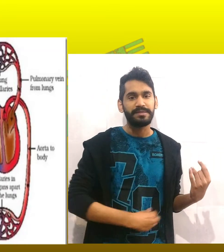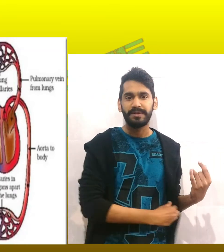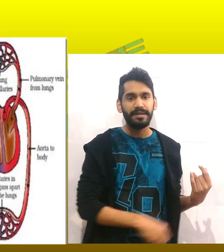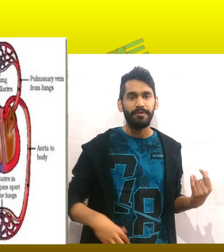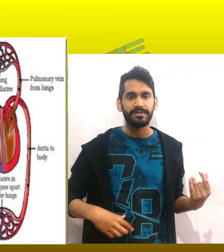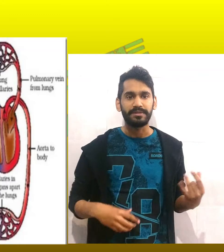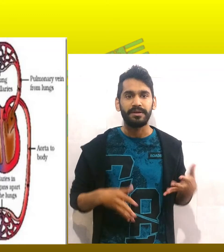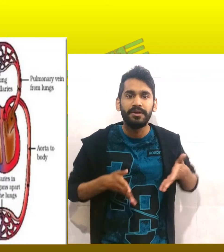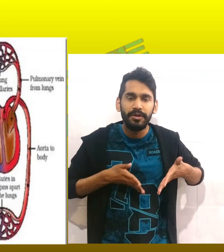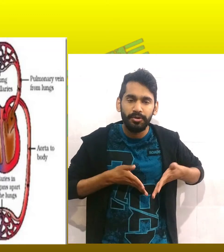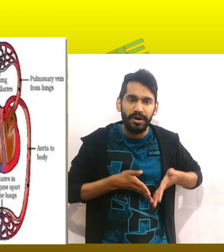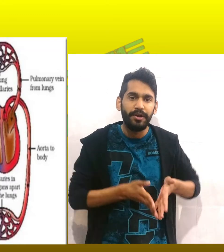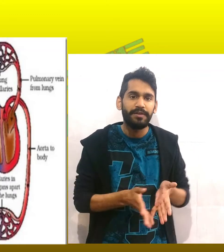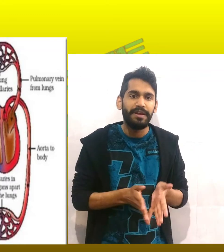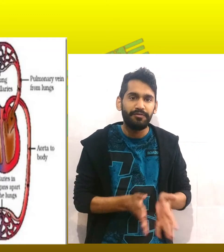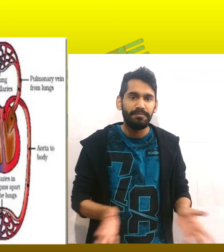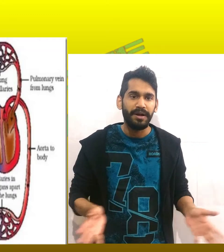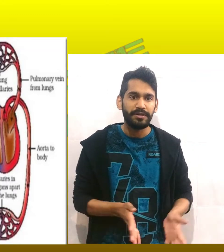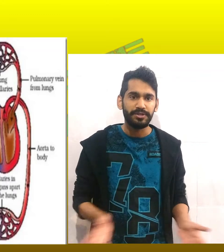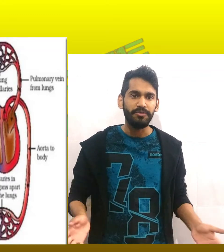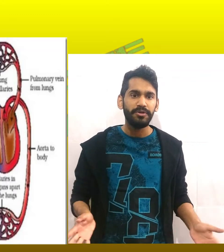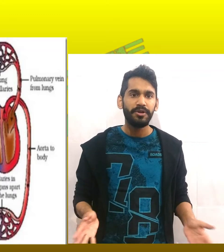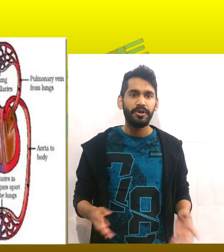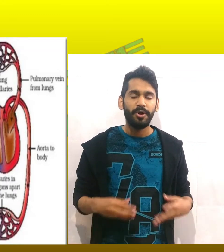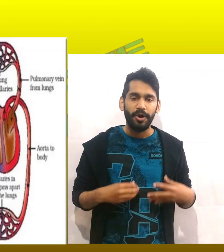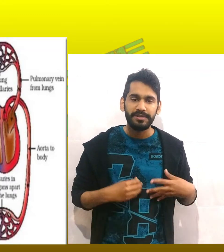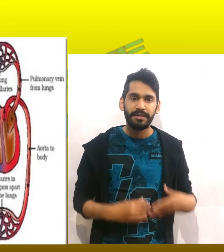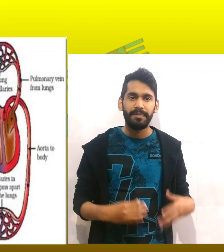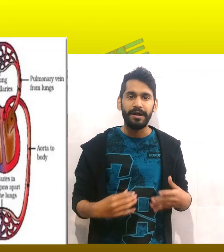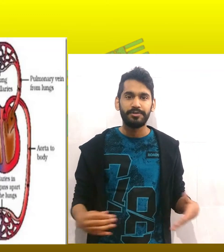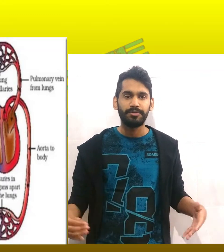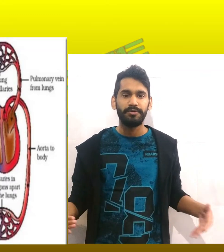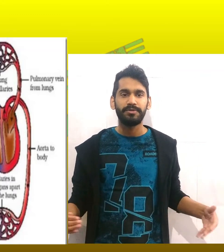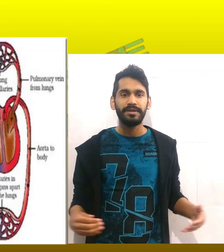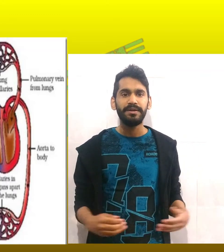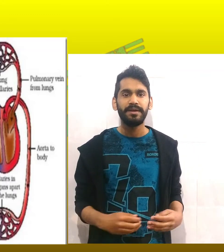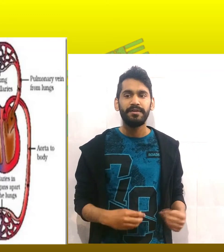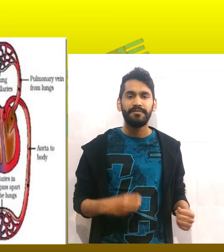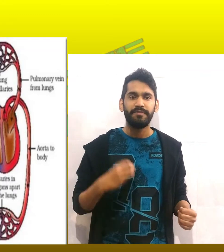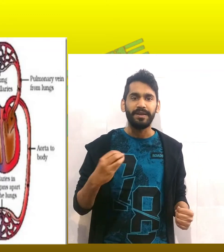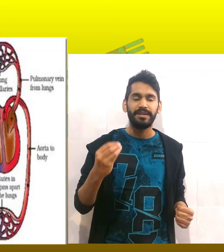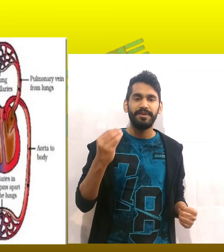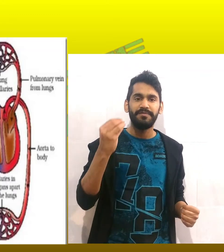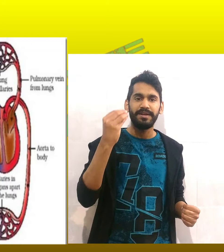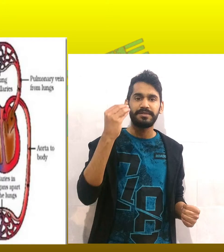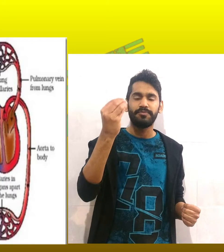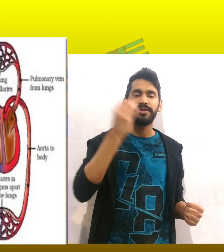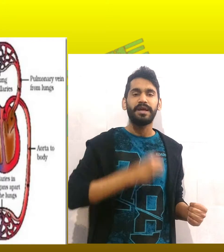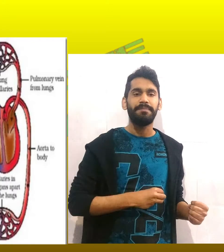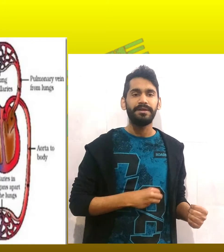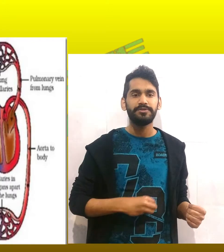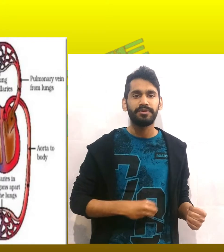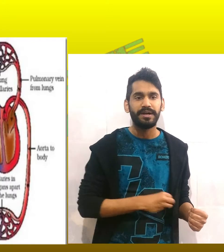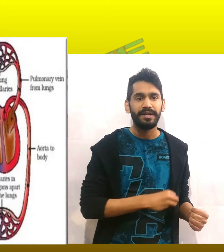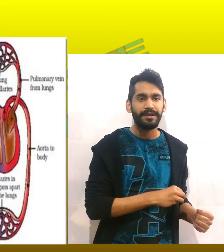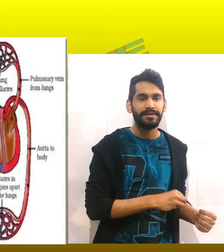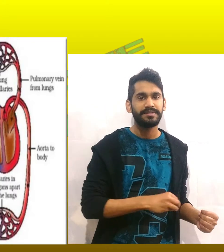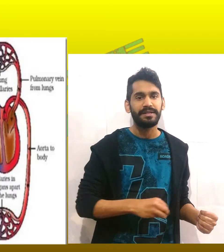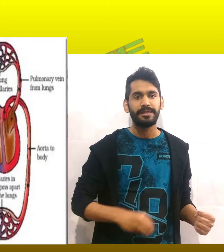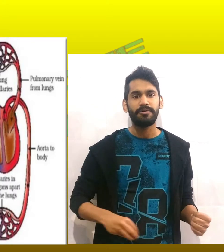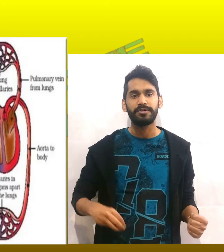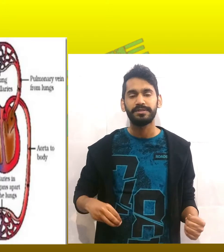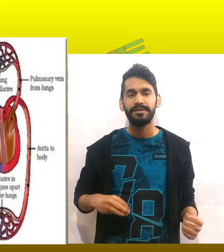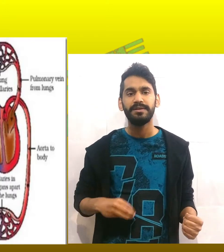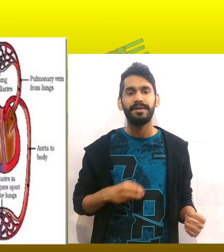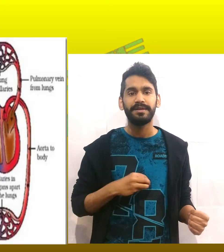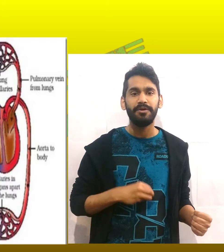एक आयोटा सब जगह नहीं पहुँच सकता। तो आयोटा विल हैव टू ब्रांच आउट, और इस तरह ब्रांच होते होते फाइनली वी हैव वेरी स्मॉल कैपिलरीज जो कि हर एक